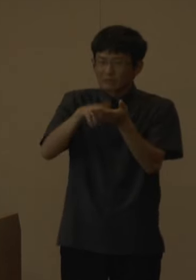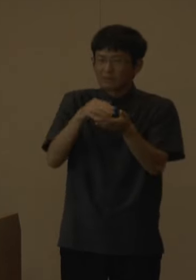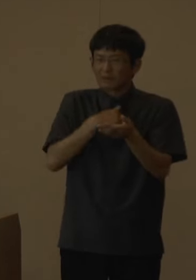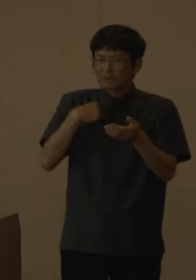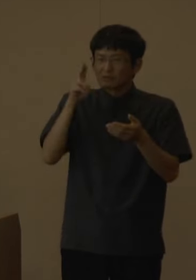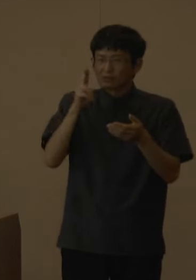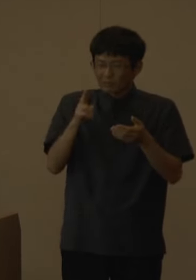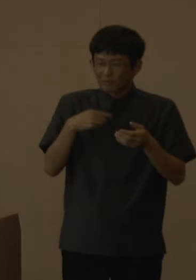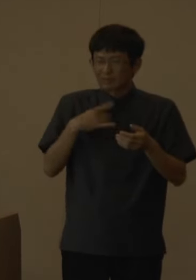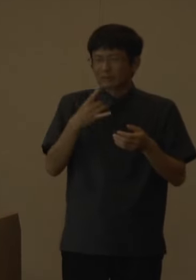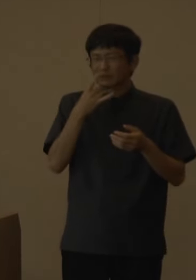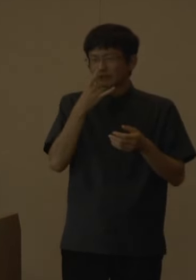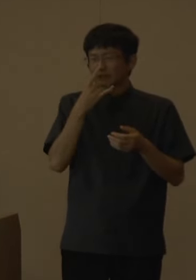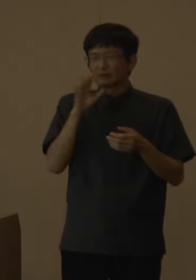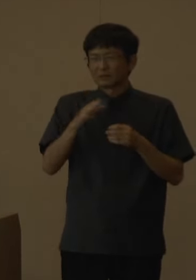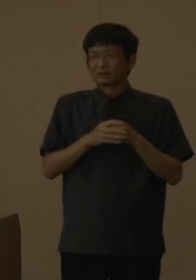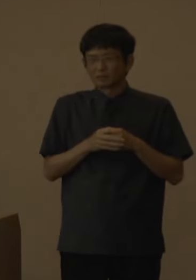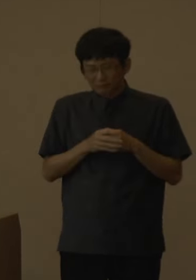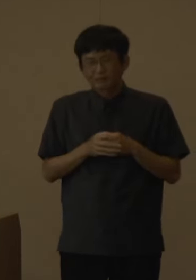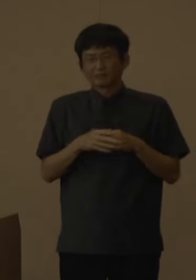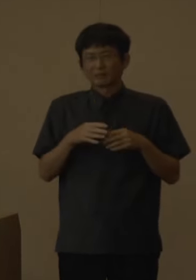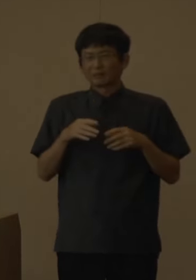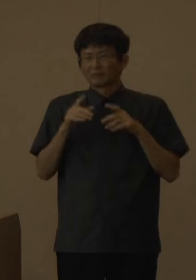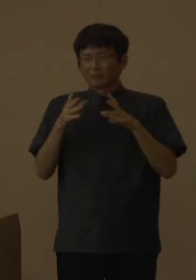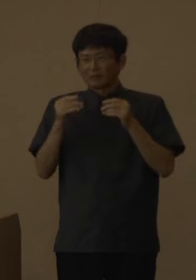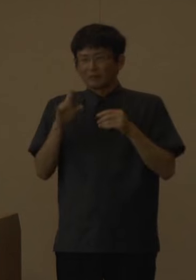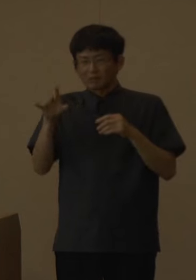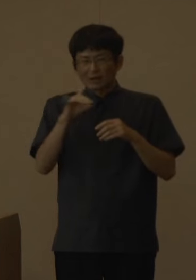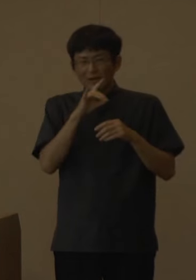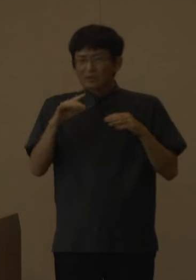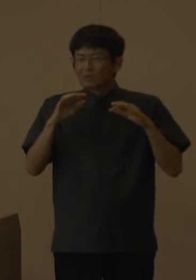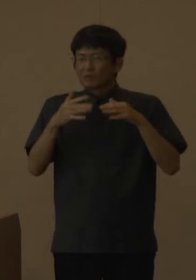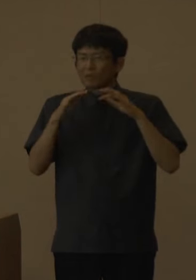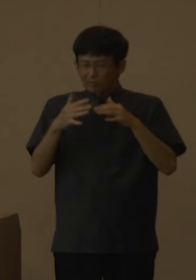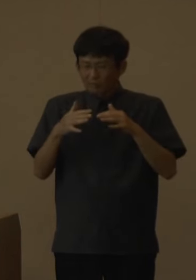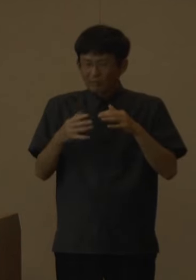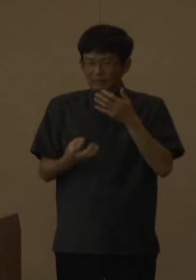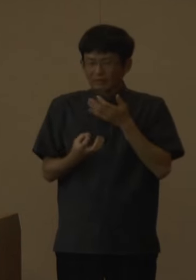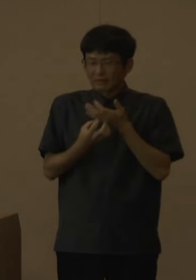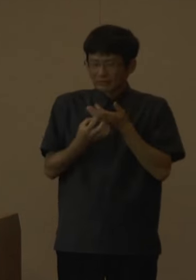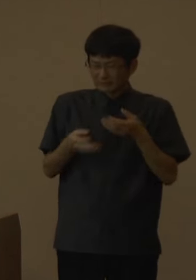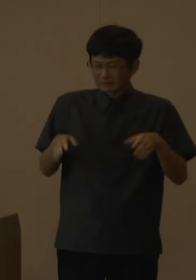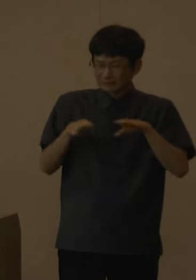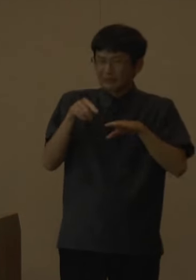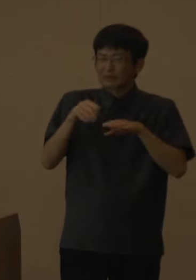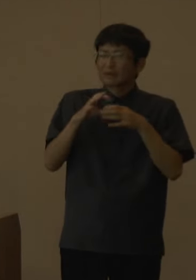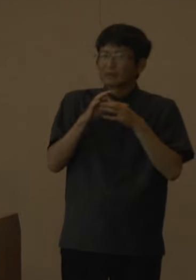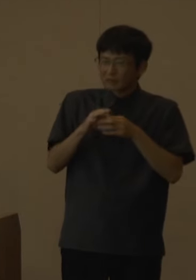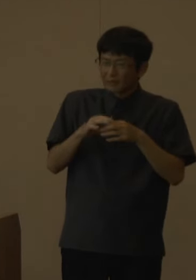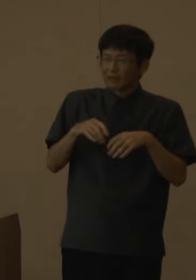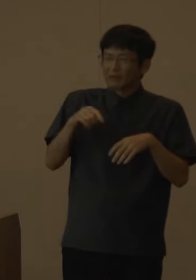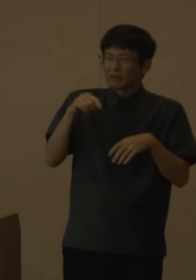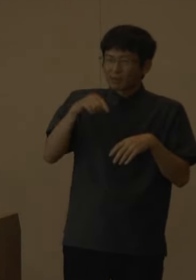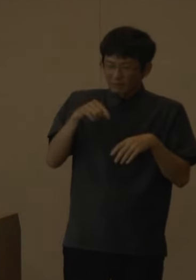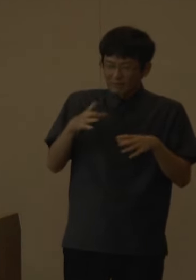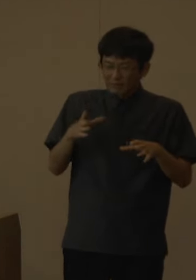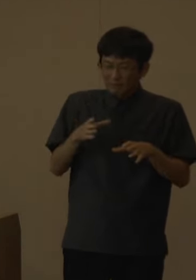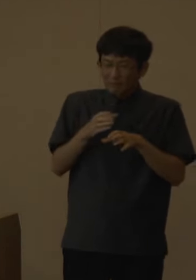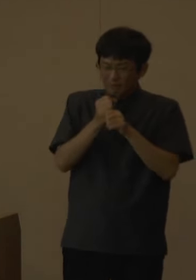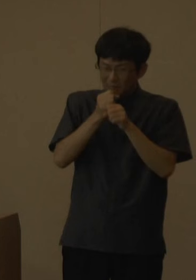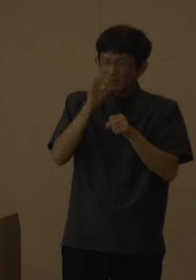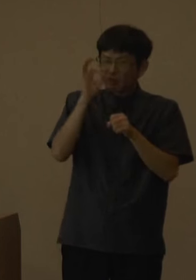。 長くしてしまってすみません、議論の叩き台ということで、あくまでそれでまとまればということではなくて、そこ